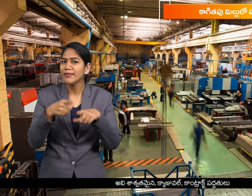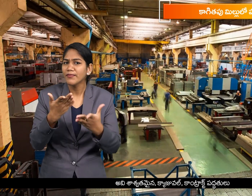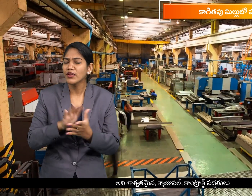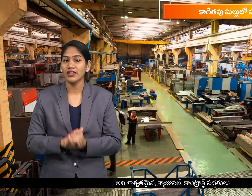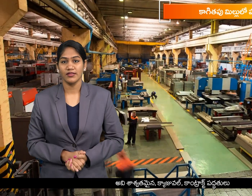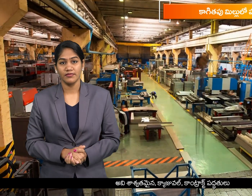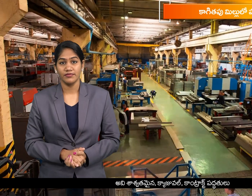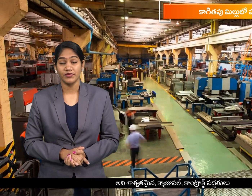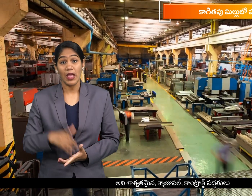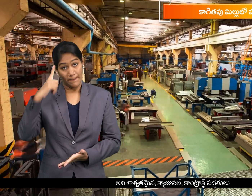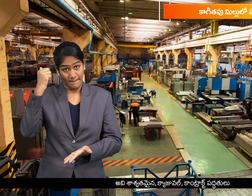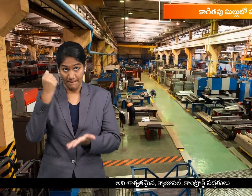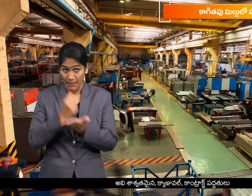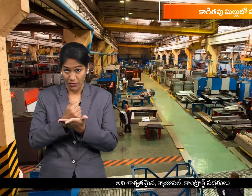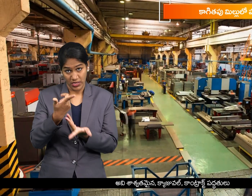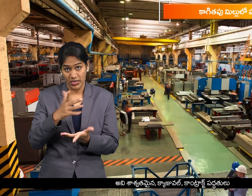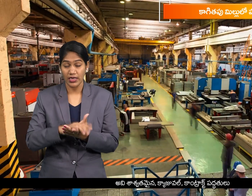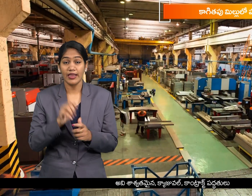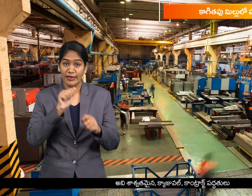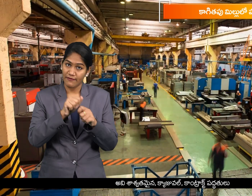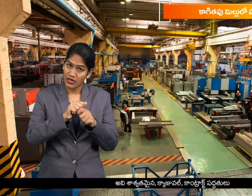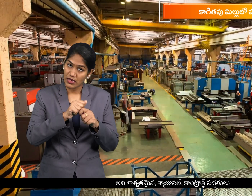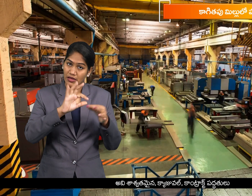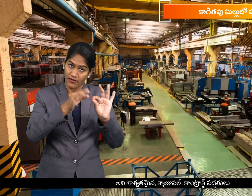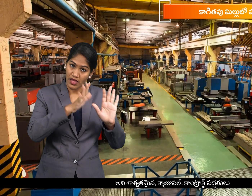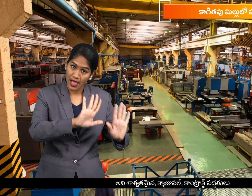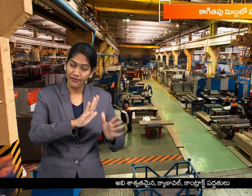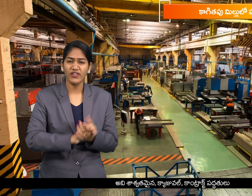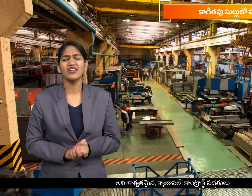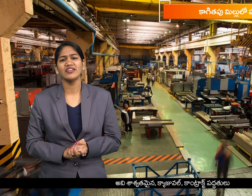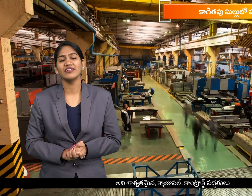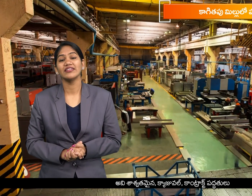అవి శాశ్వతమైన, క్యాజువల్, కాంట్రాక్ట్ పద్ధతులు.